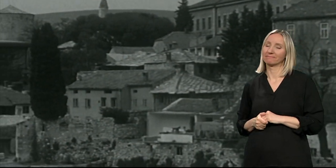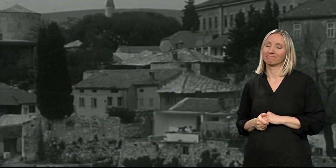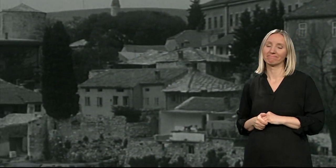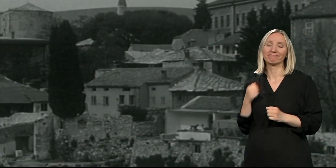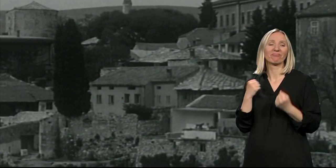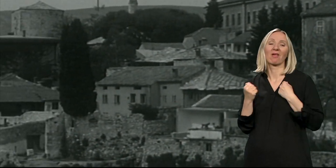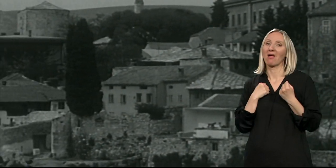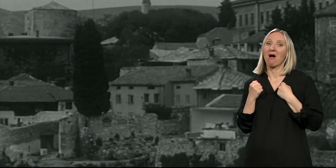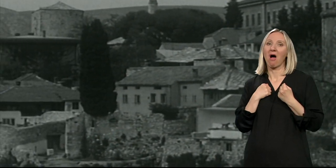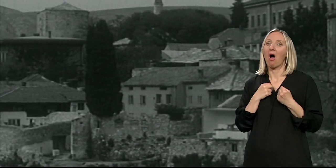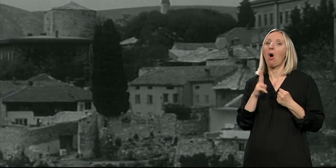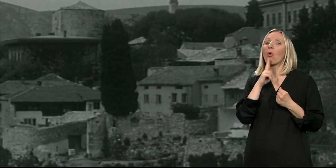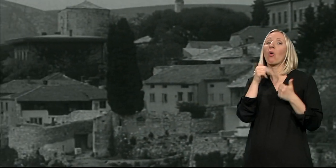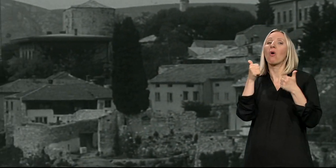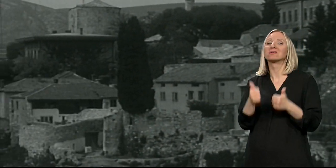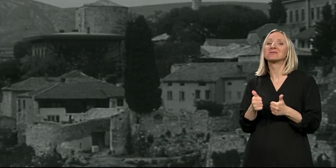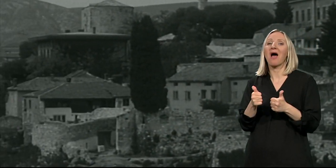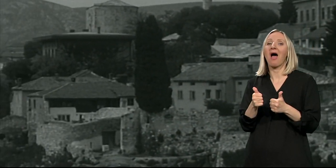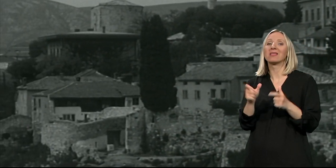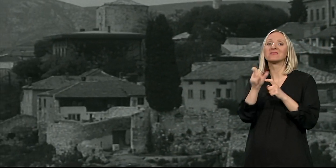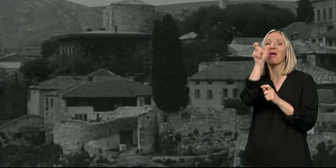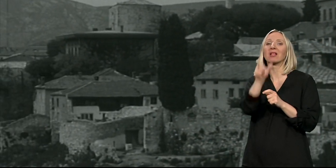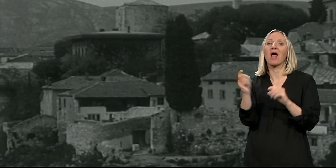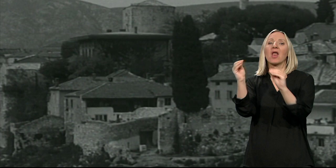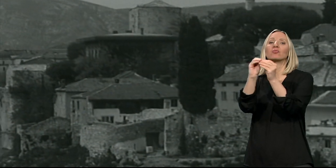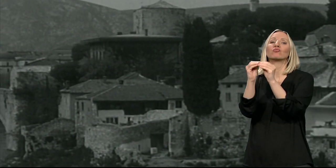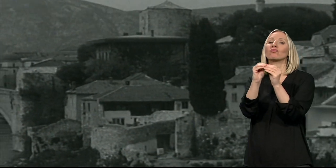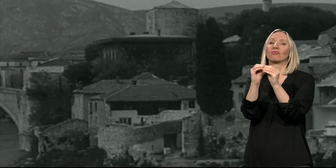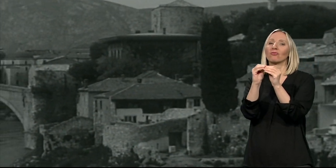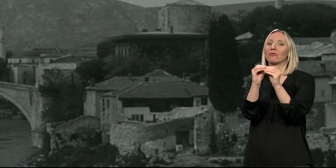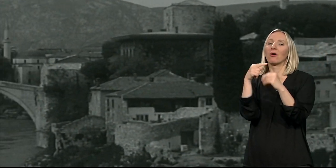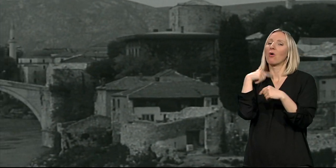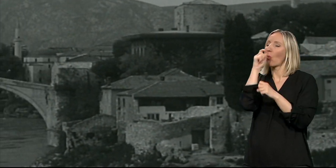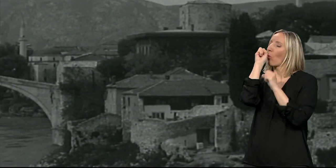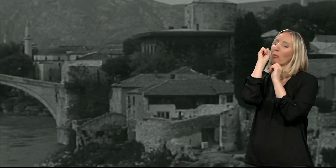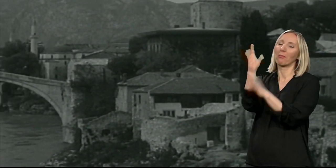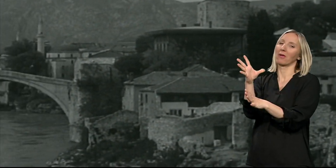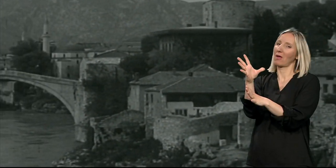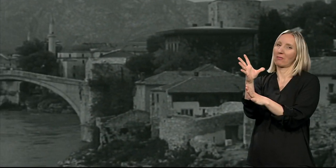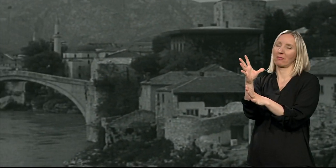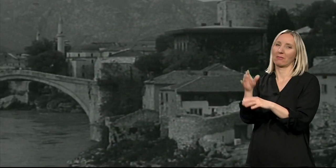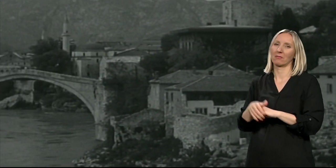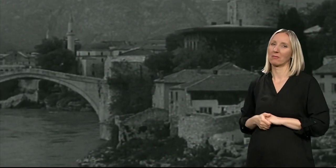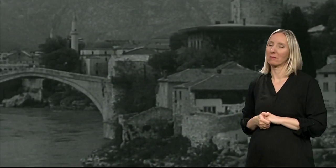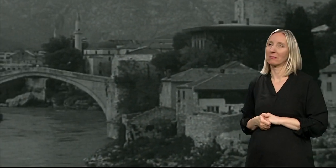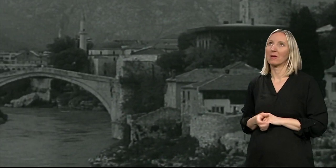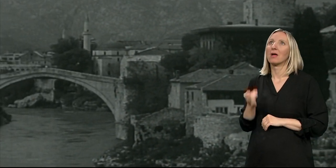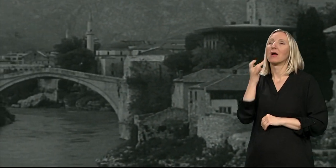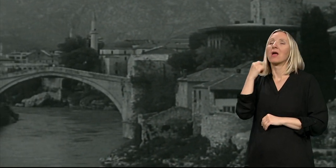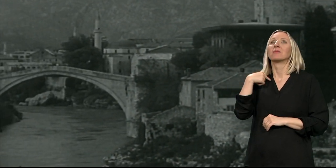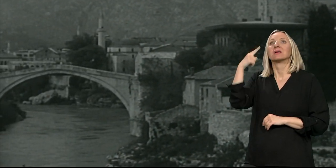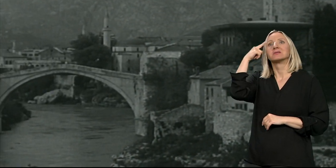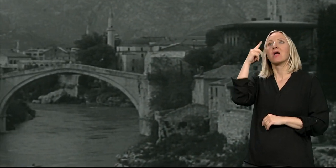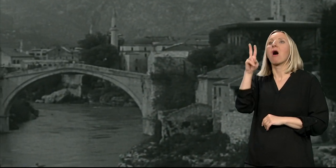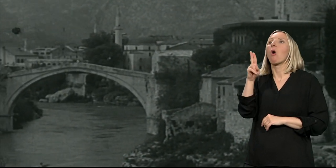kad bih znao ko je sada ljubi, ne bi mu zubi, ne bi mu zubi. Jao, kad bih znao